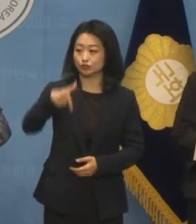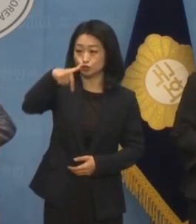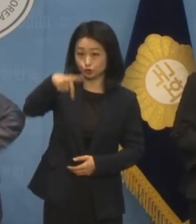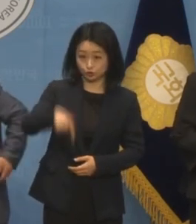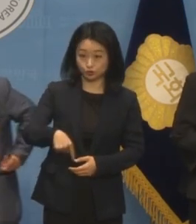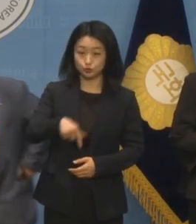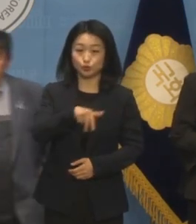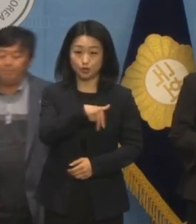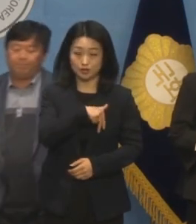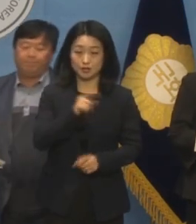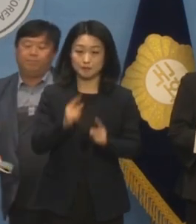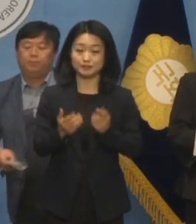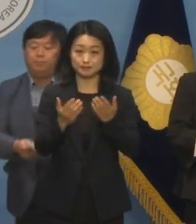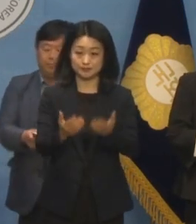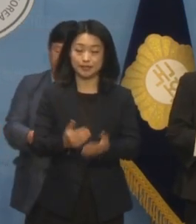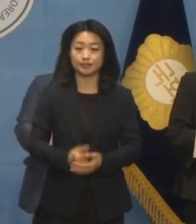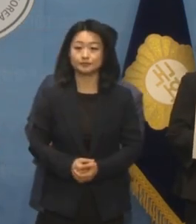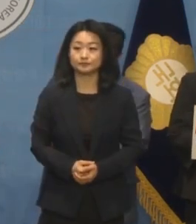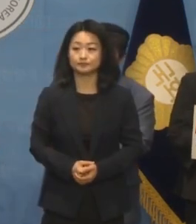말씀해 주시겠습니다.